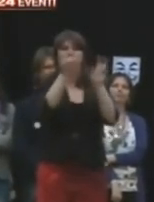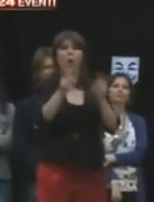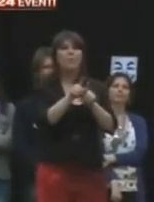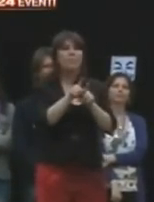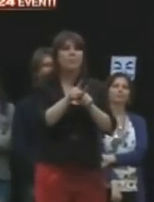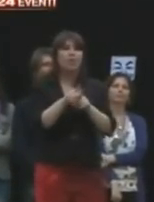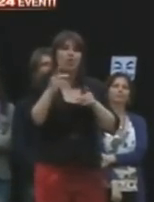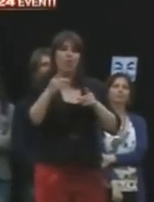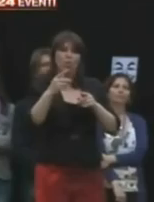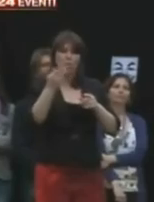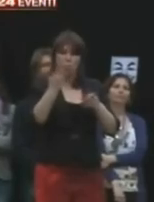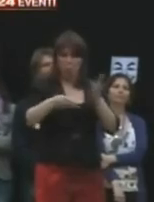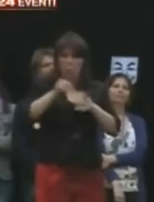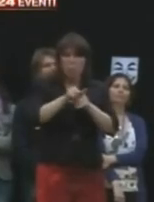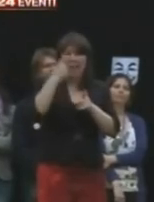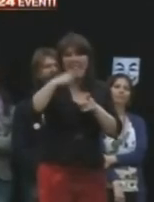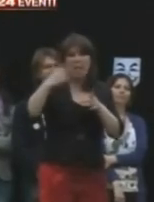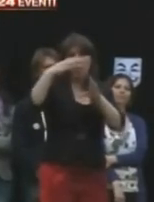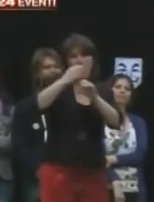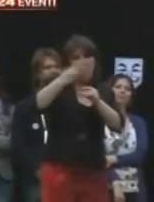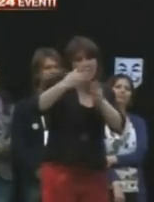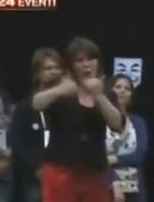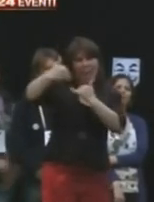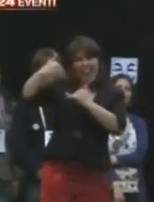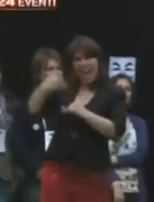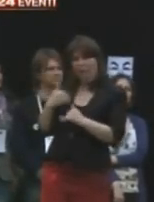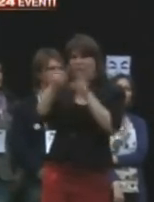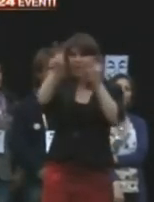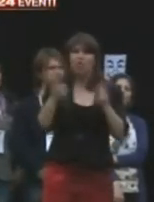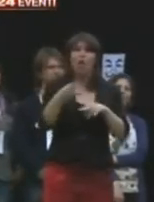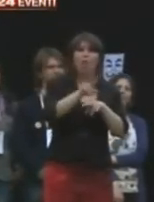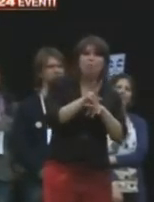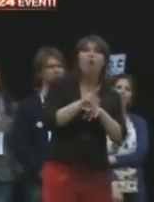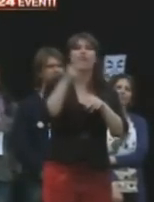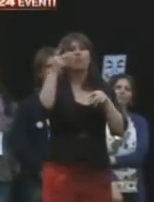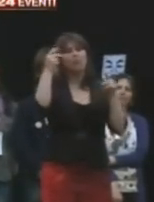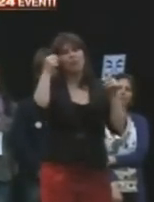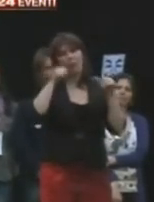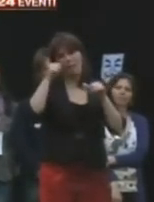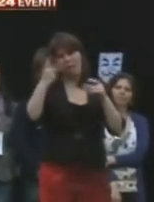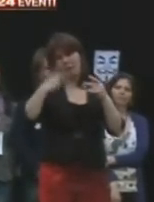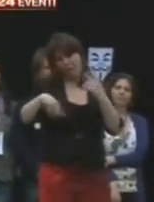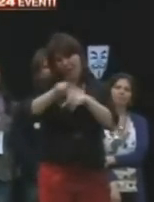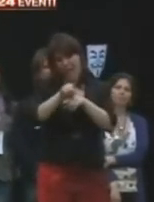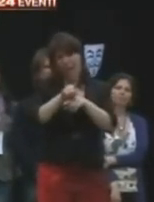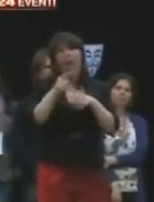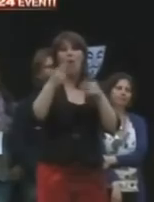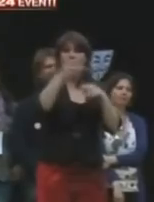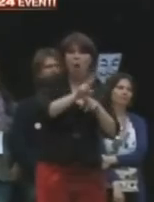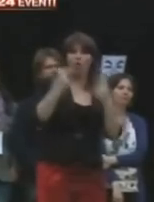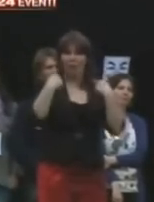tortura medievale che si chiamava il morto e il vivo, ed era una tortura vera nel medioevo, legavano un morto a un